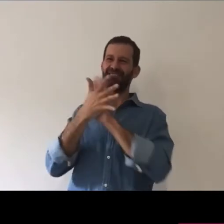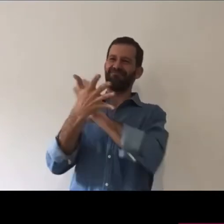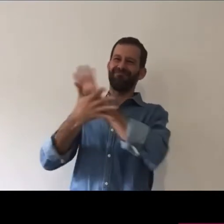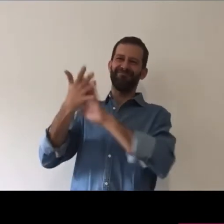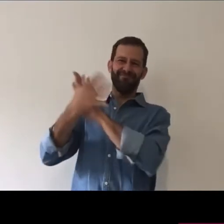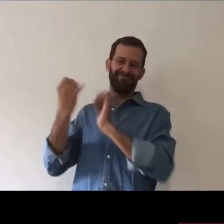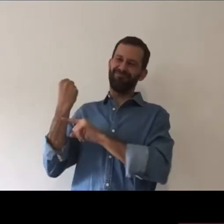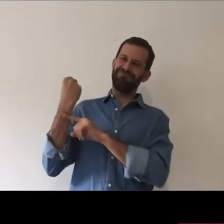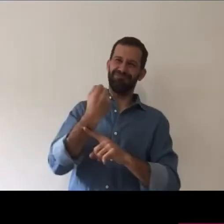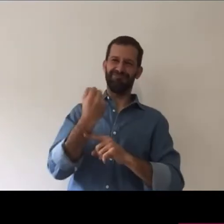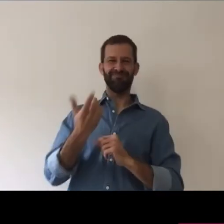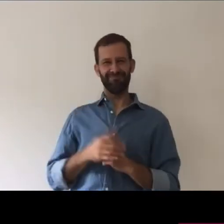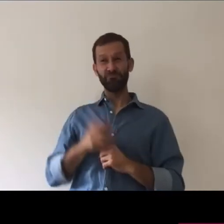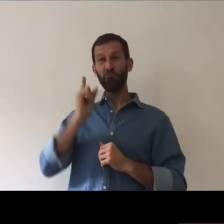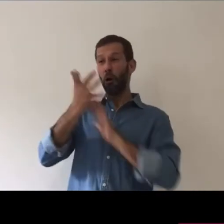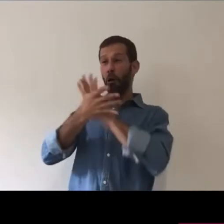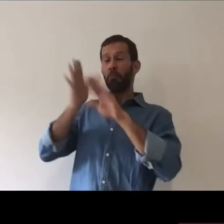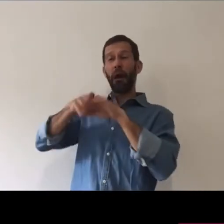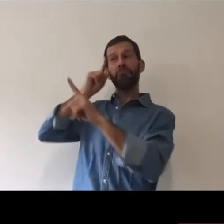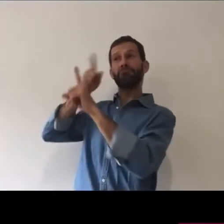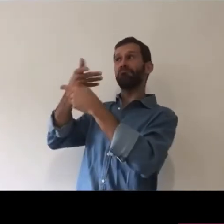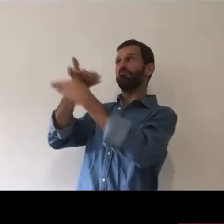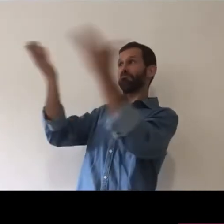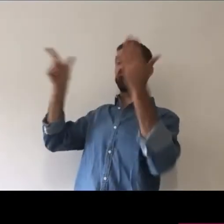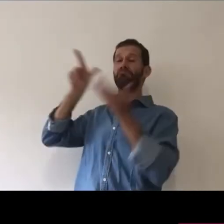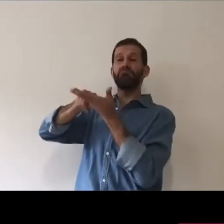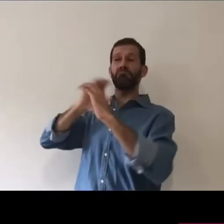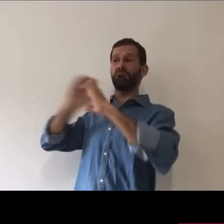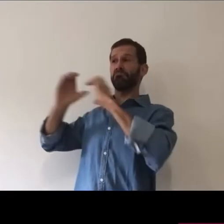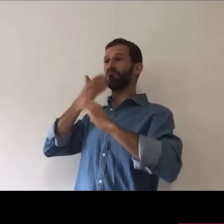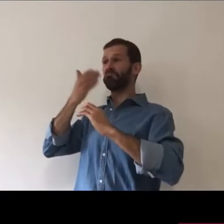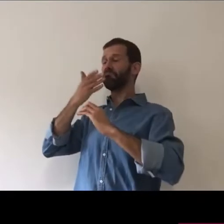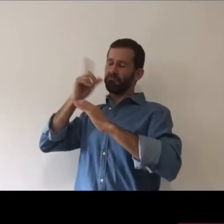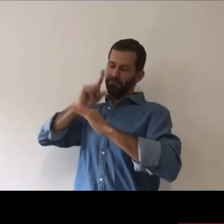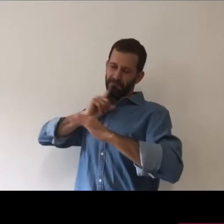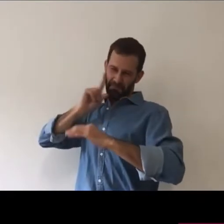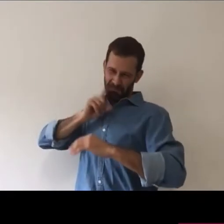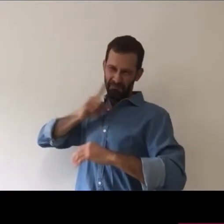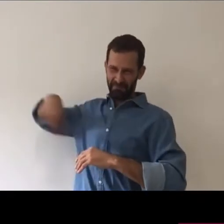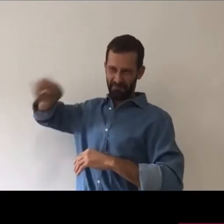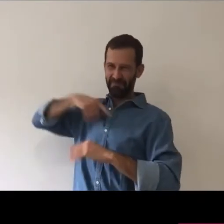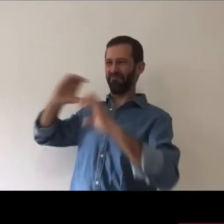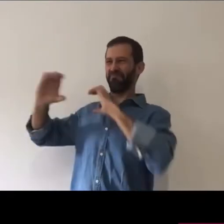con el apoyo de signos que tienen cierta iconicidad.